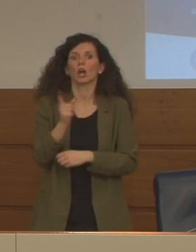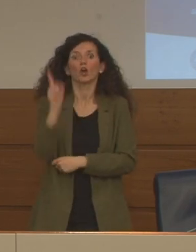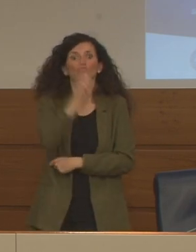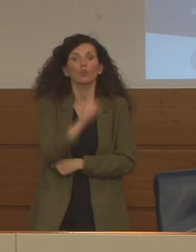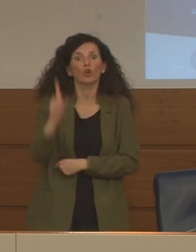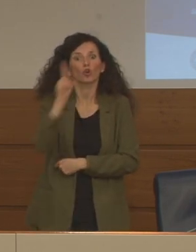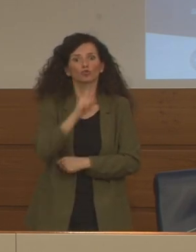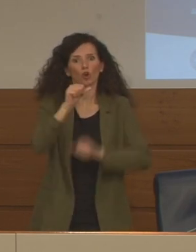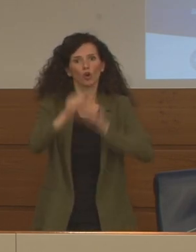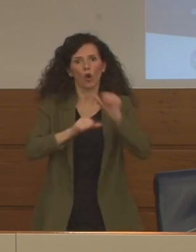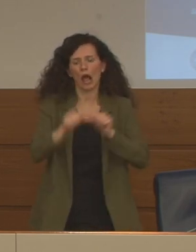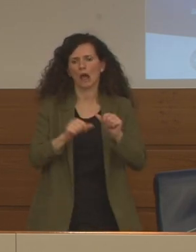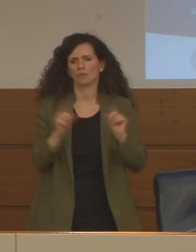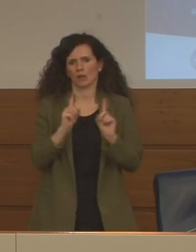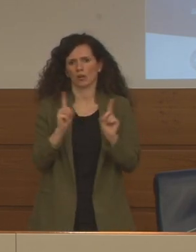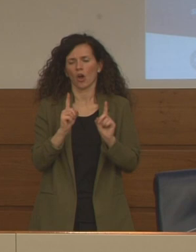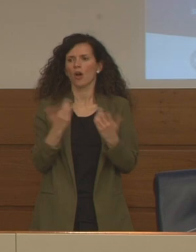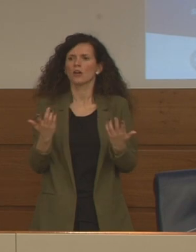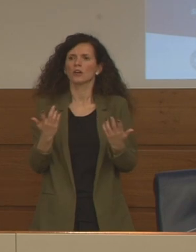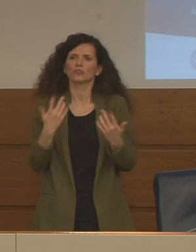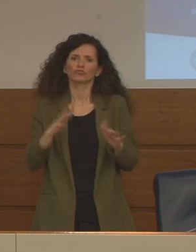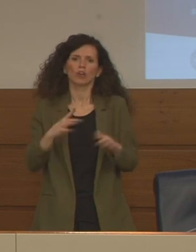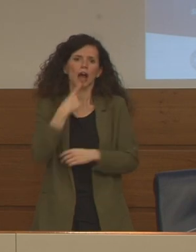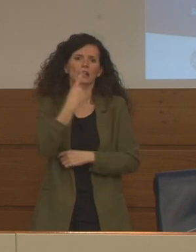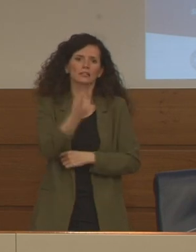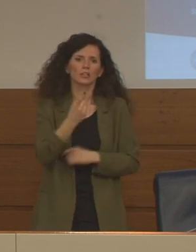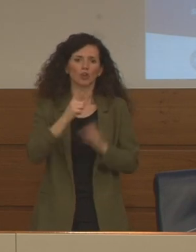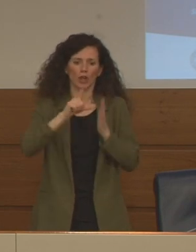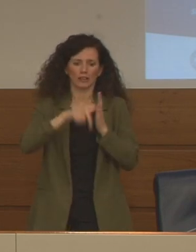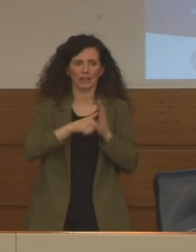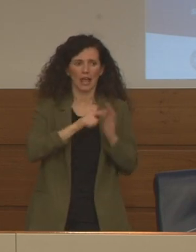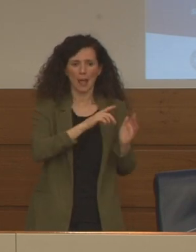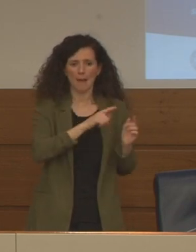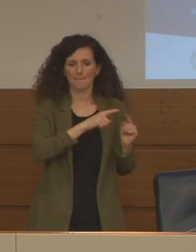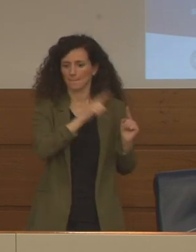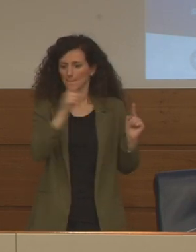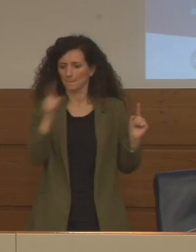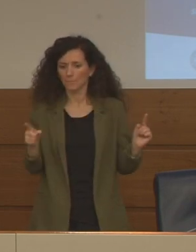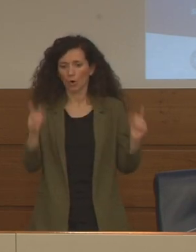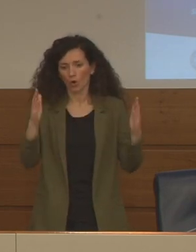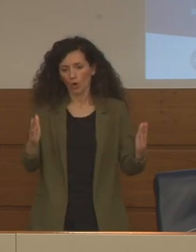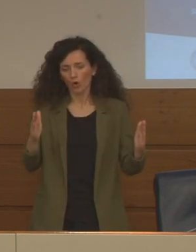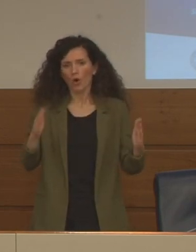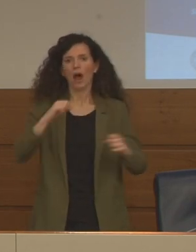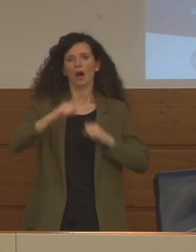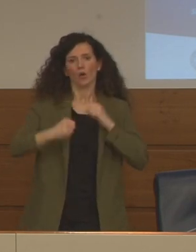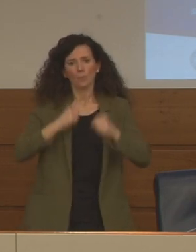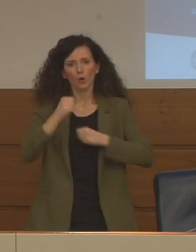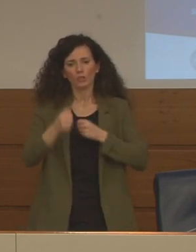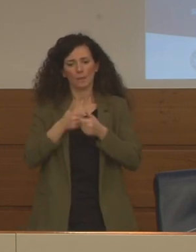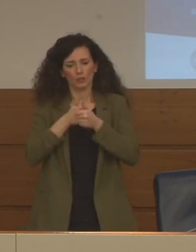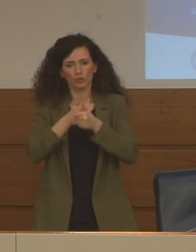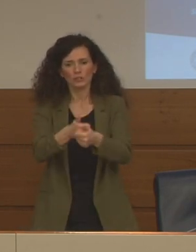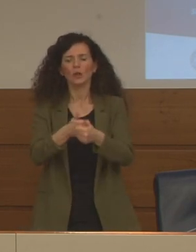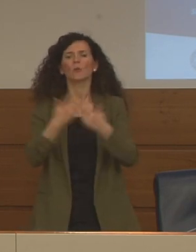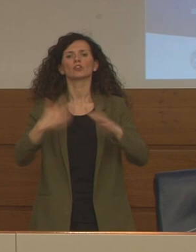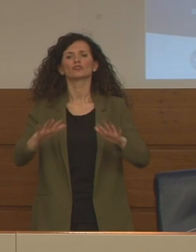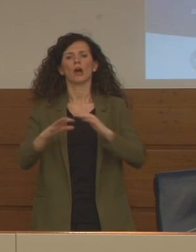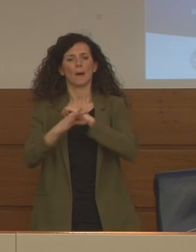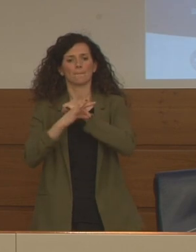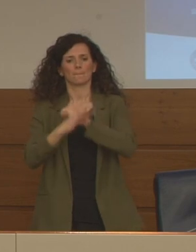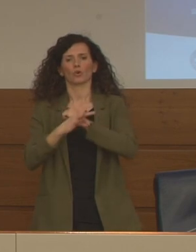giorno deve fare abbiamo detto che l'arco di tempo di azione di un certo tipo è stato adottato un provvedimento